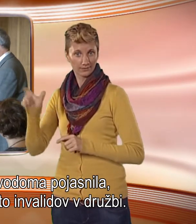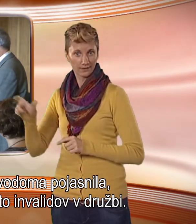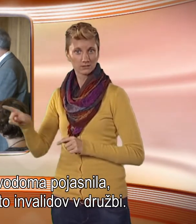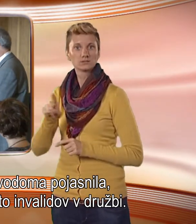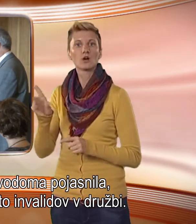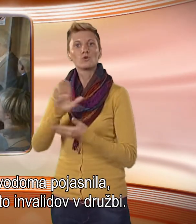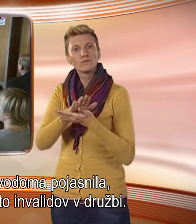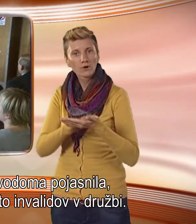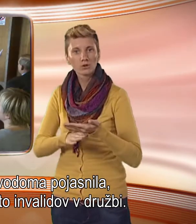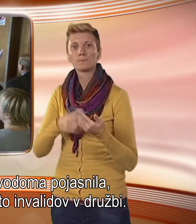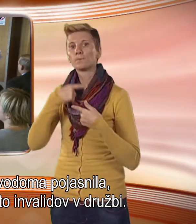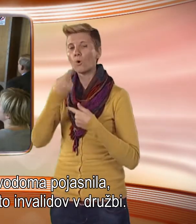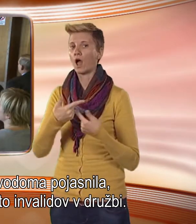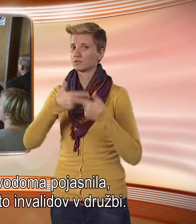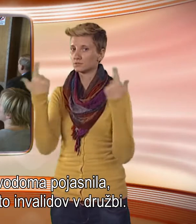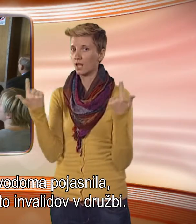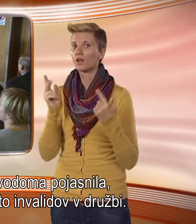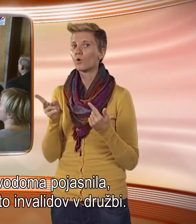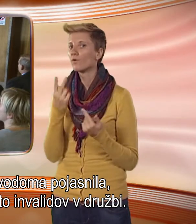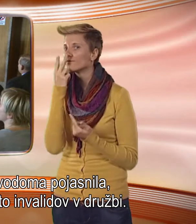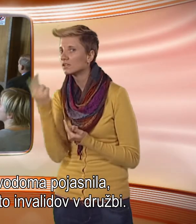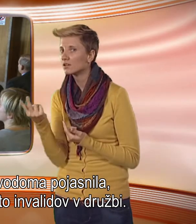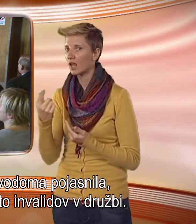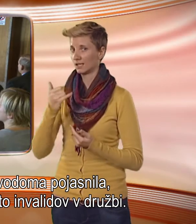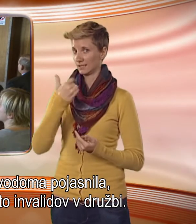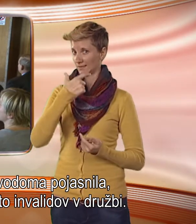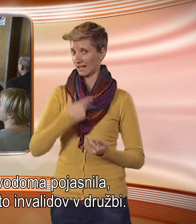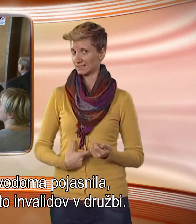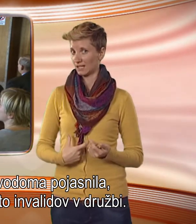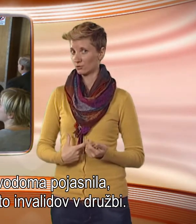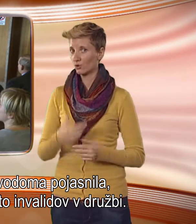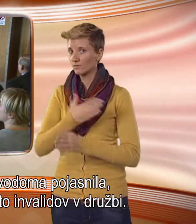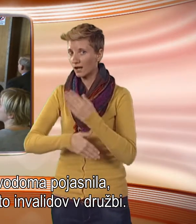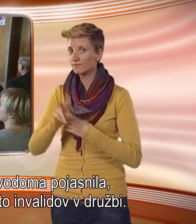Kandidata sta uvodoma pojasnila, kako vidita identiteto invalidov v družbi.